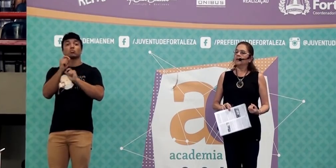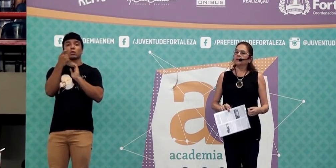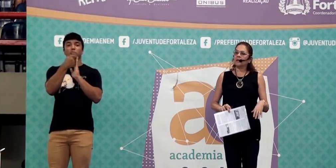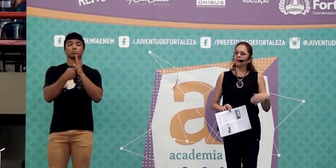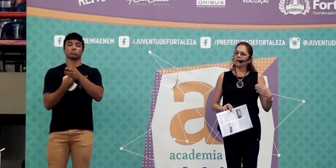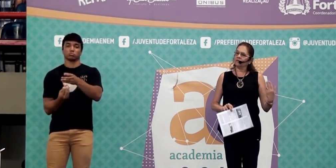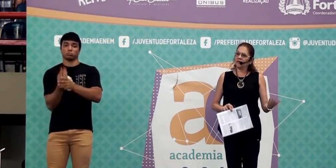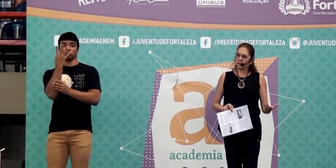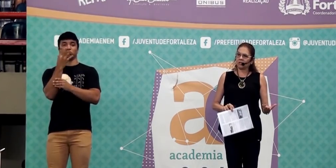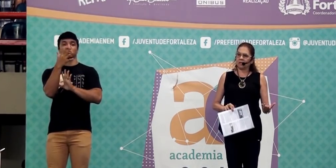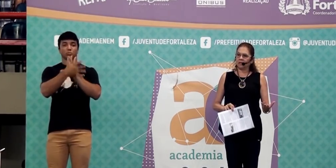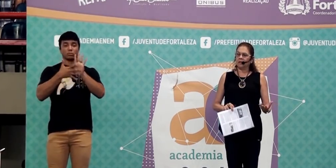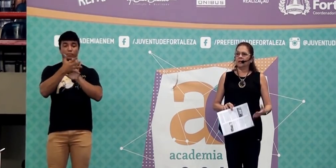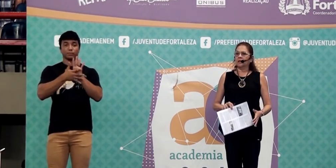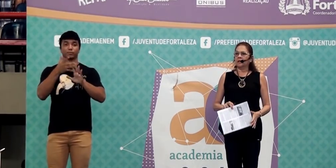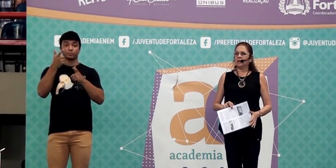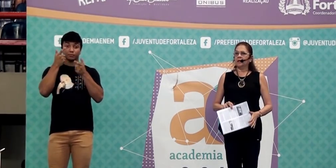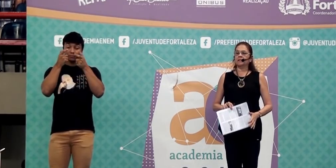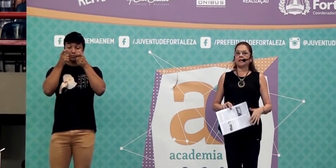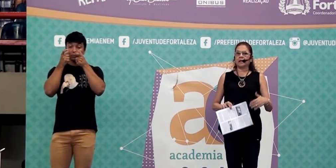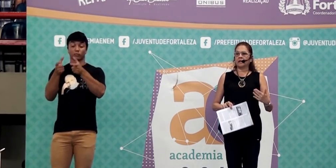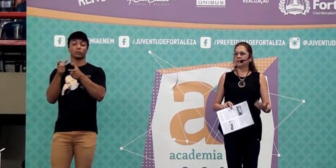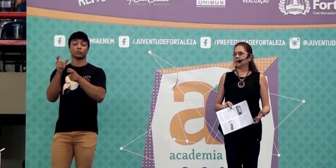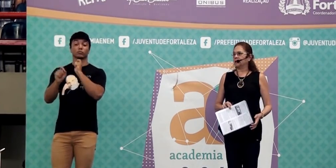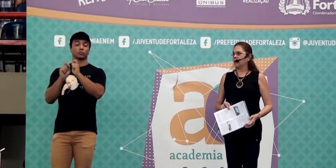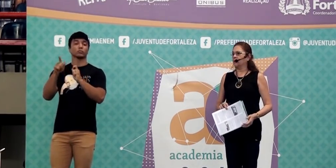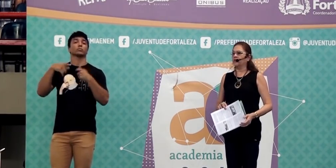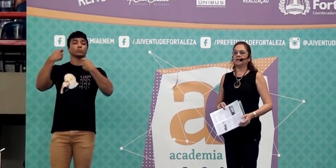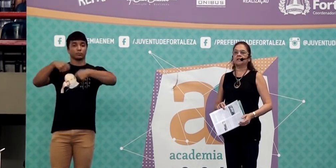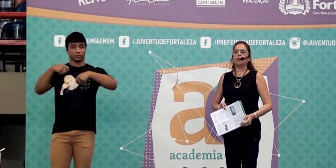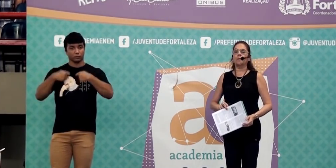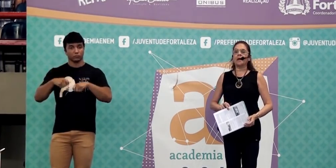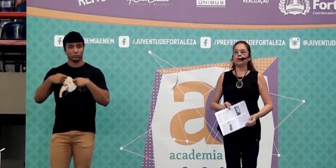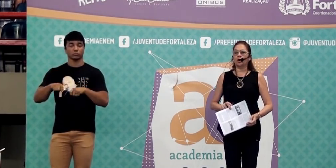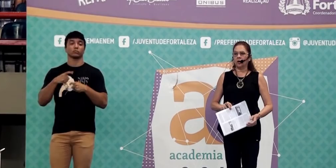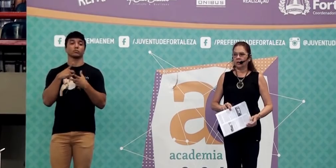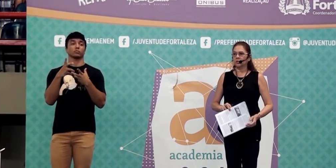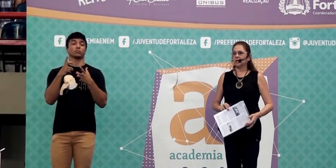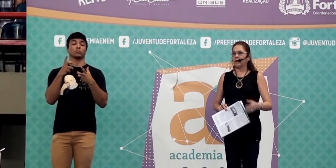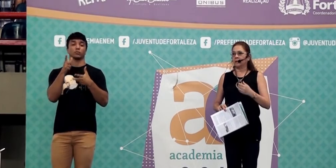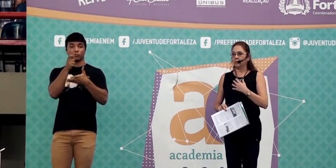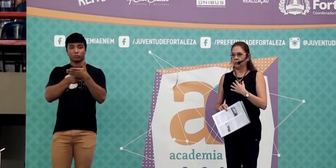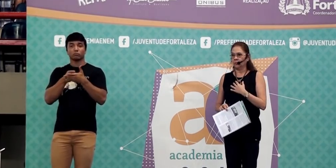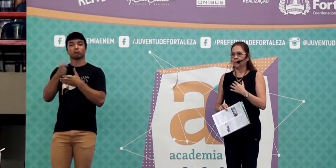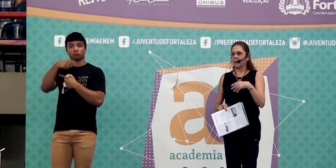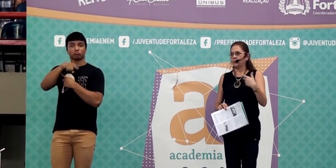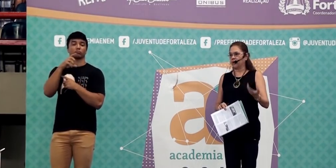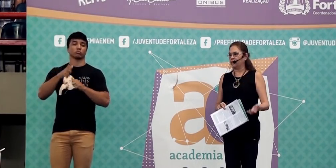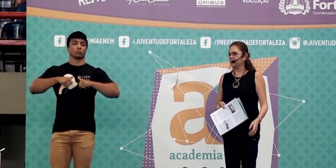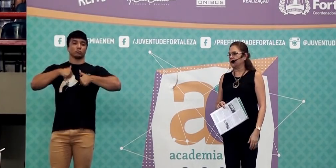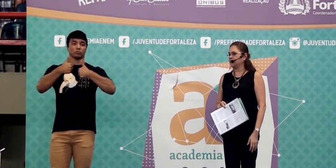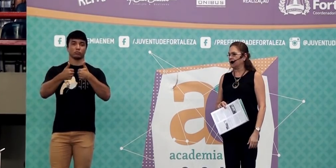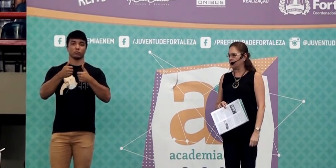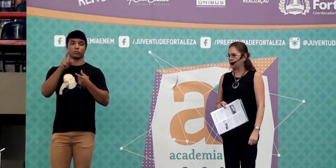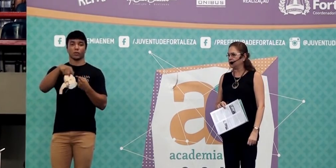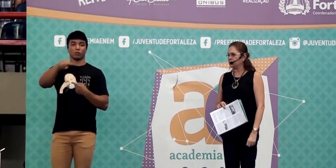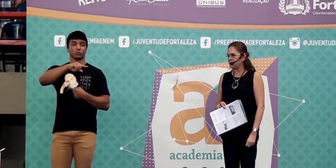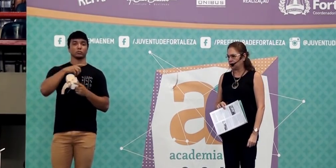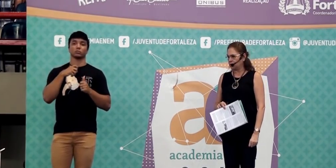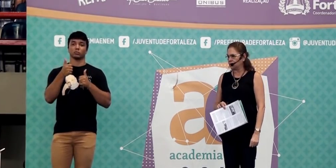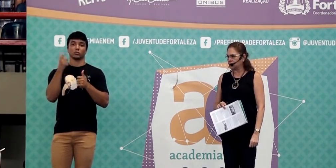texto, tendo em vista que será necessário fazer o melhor de cada um para poder vocês